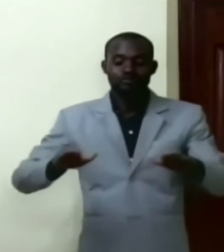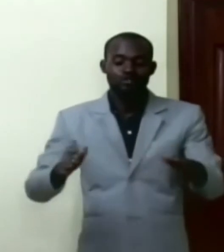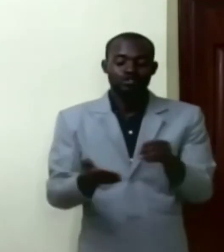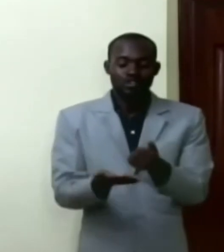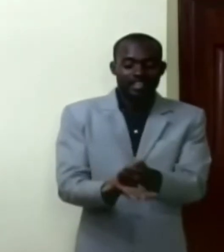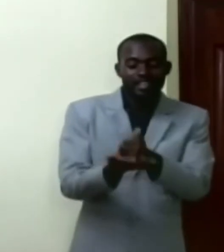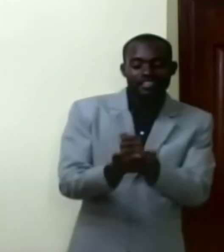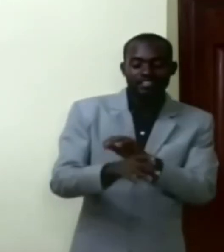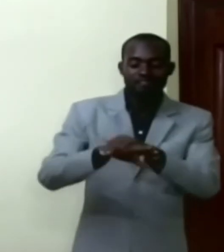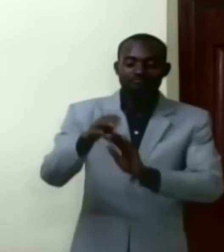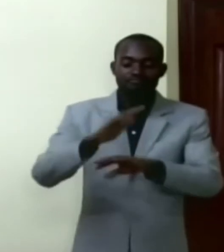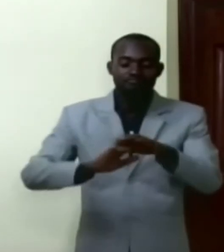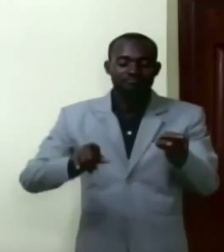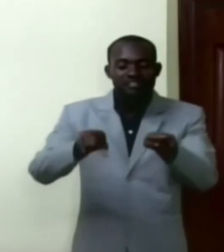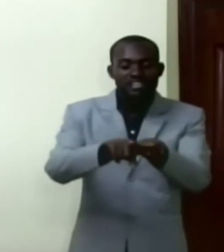mains.